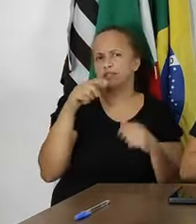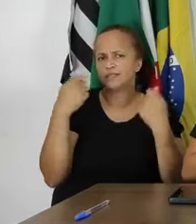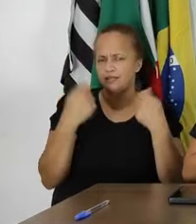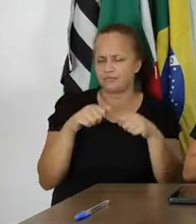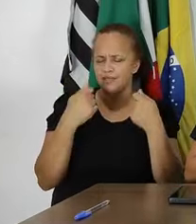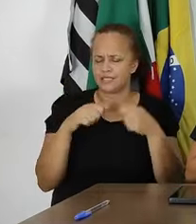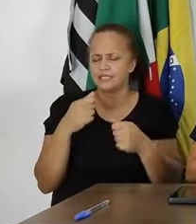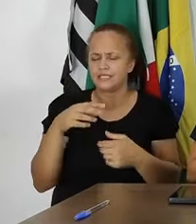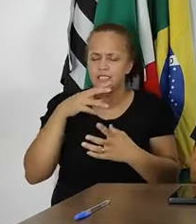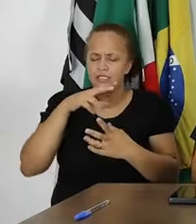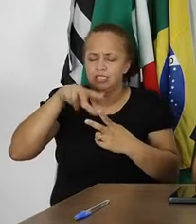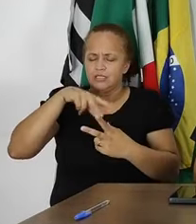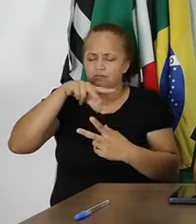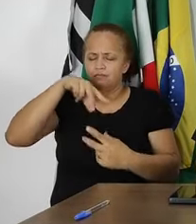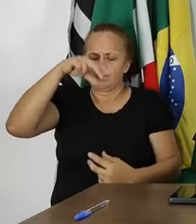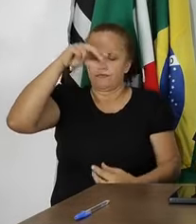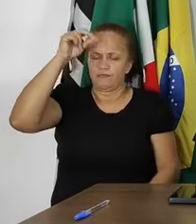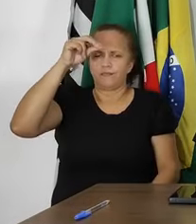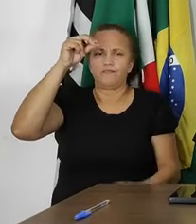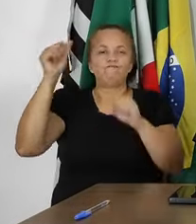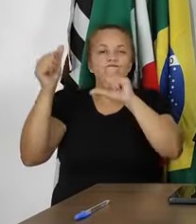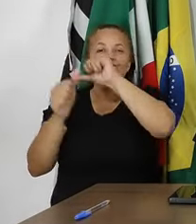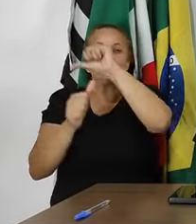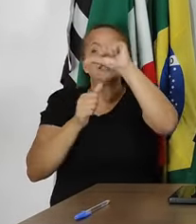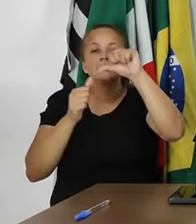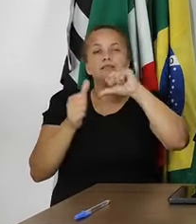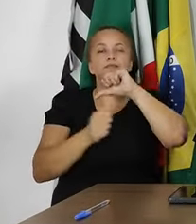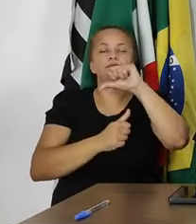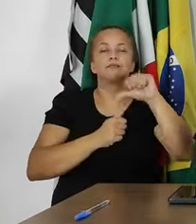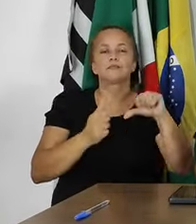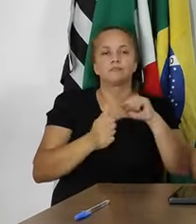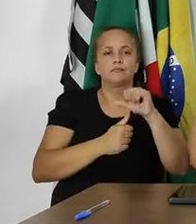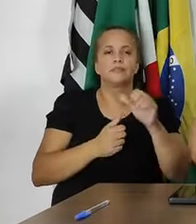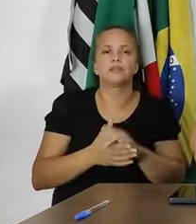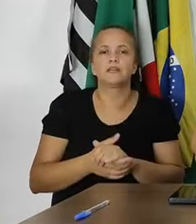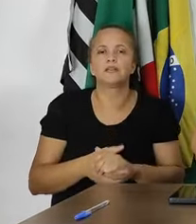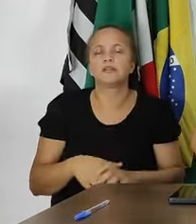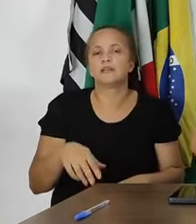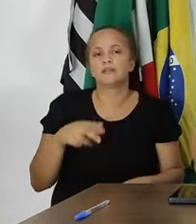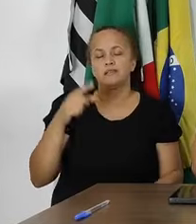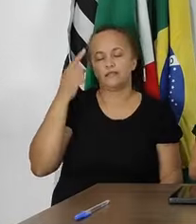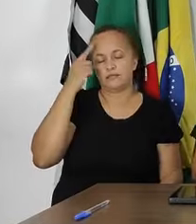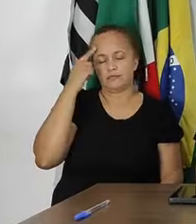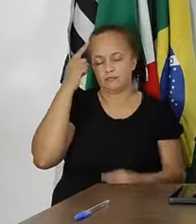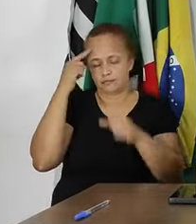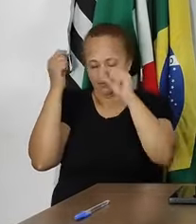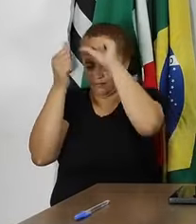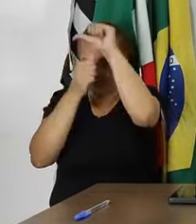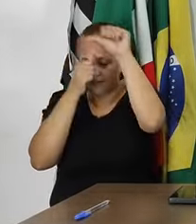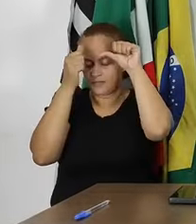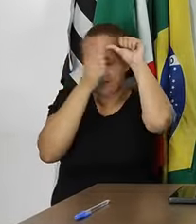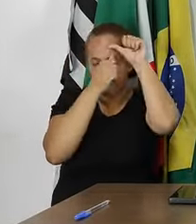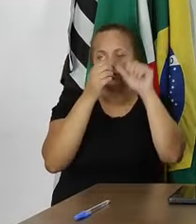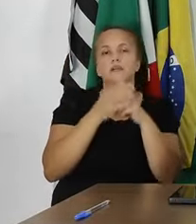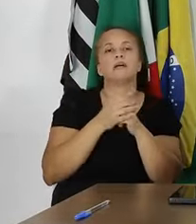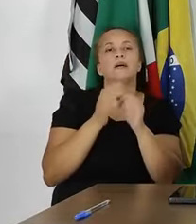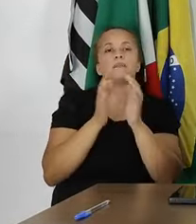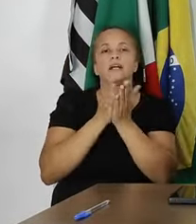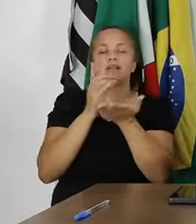espírito do vosso entendimento. A Bíblia diz que nós temos a mente de Cristo. Nós